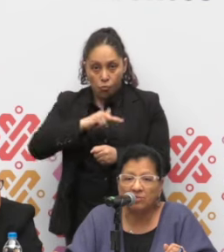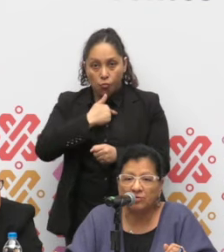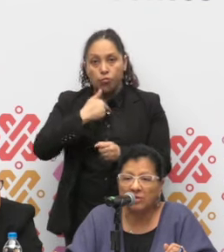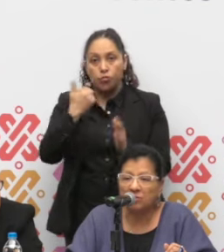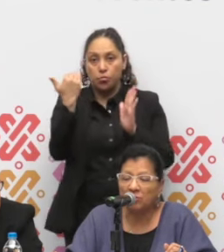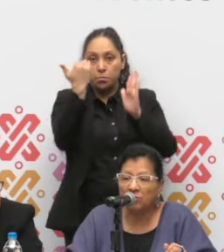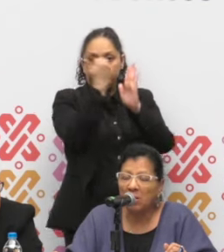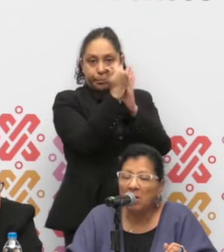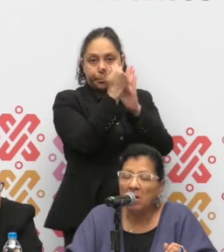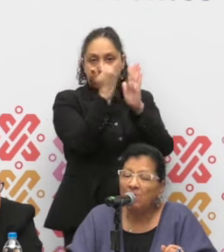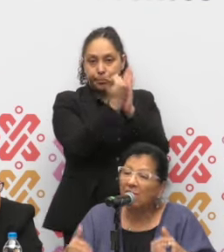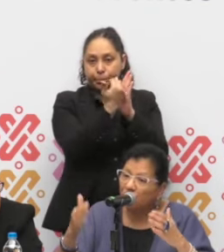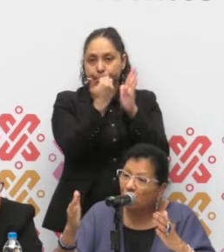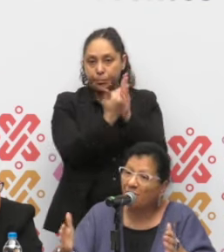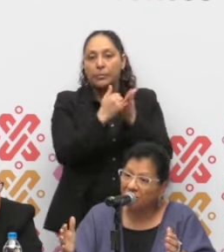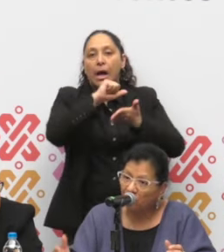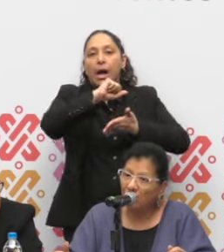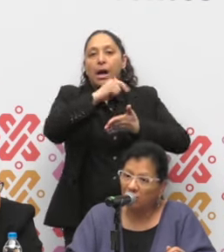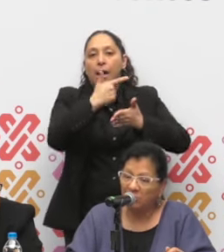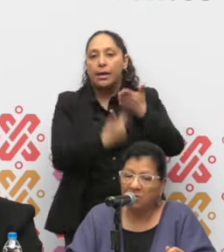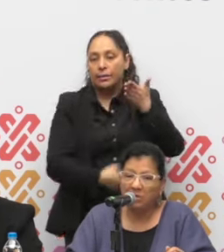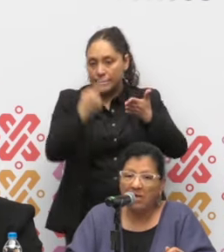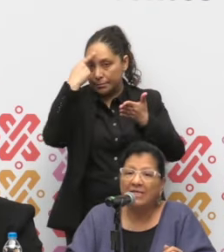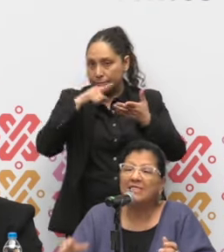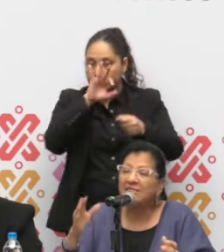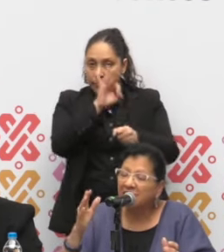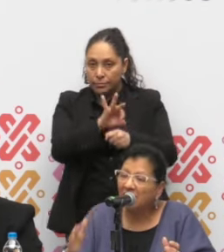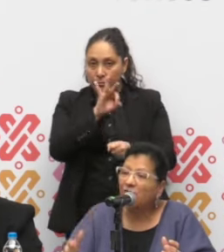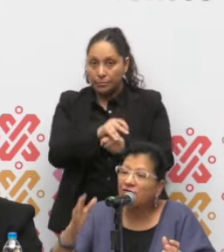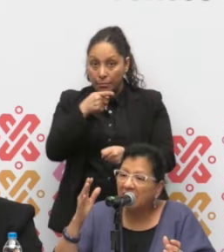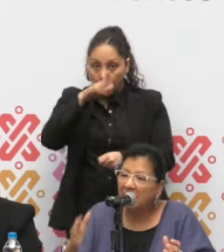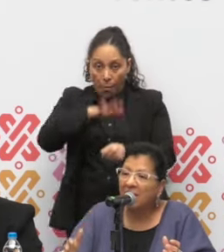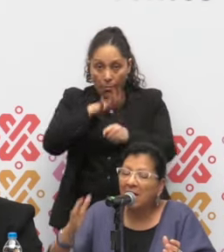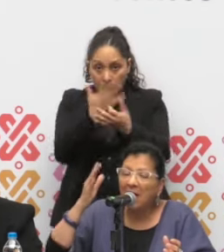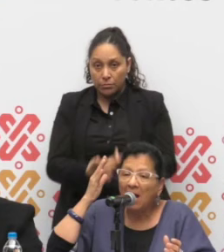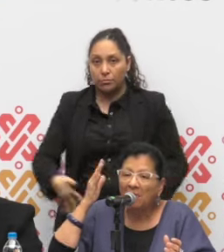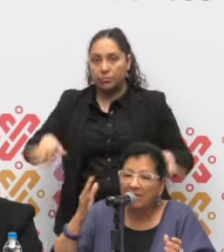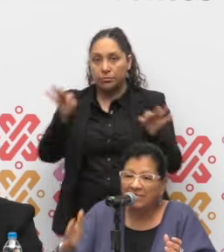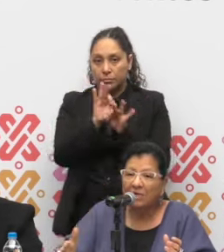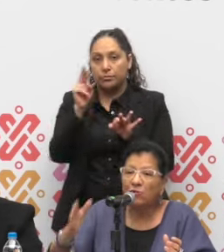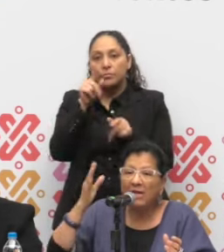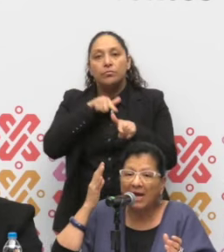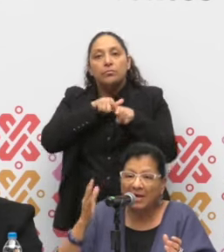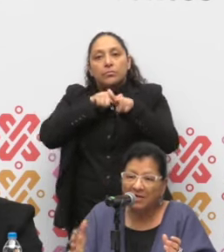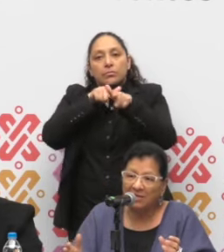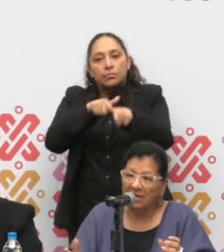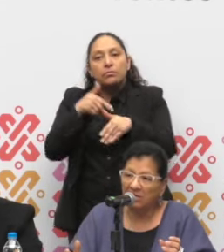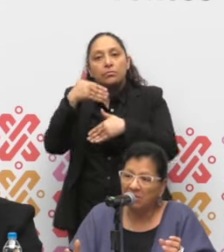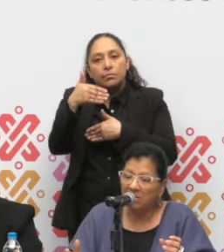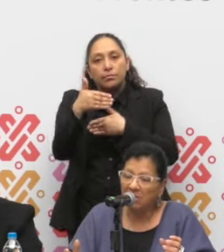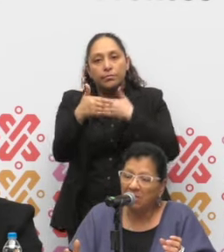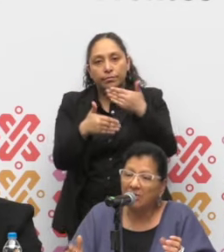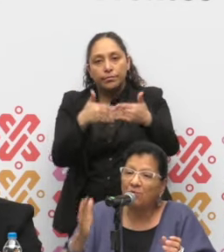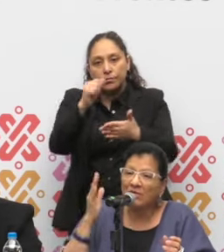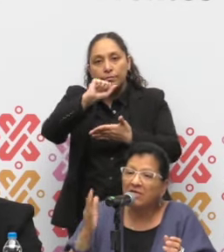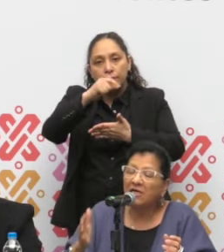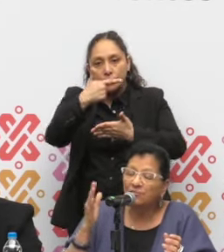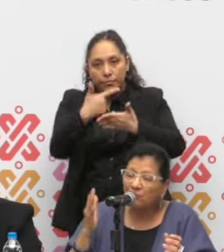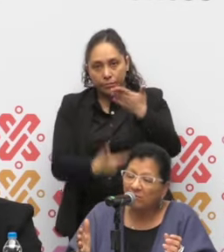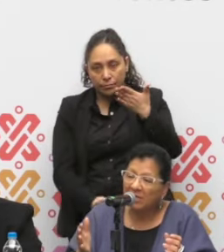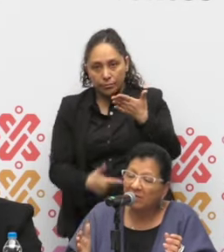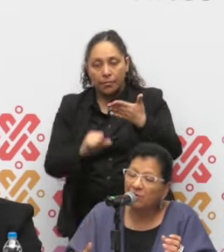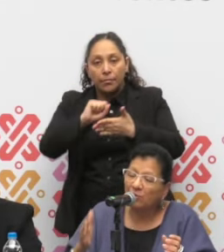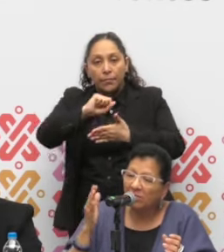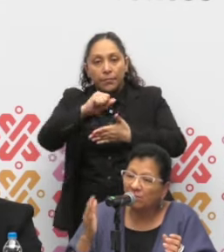de protección, pero sobre todo necesitamos seguir avanzando en la agenda de